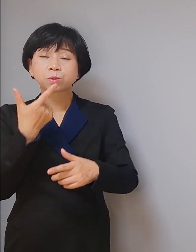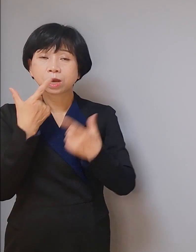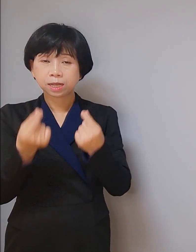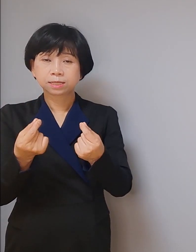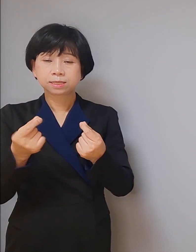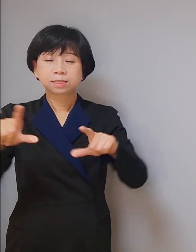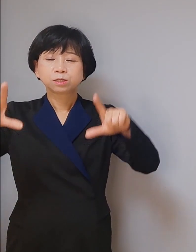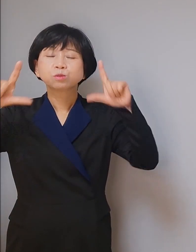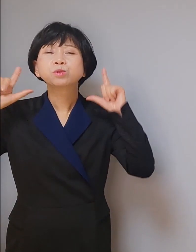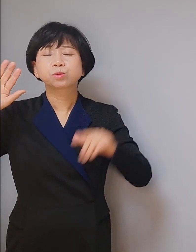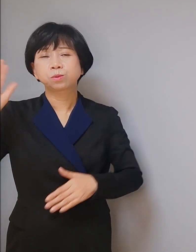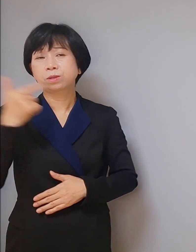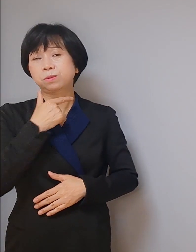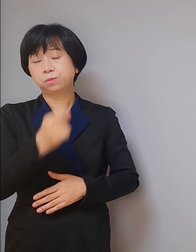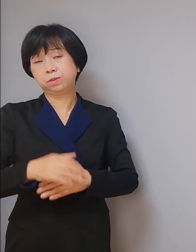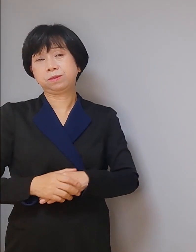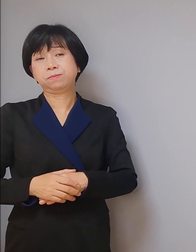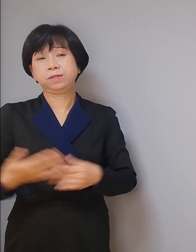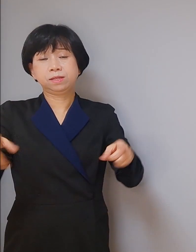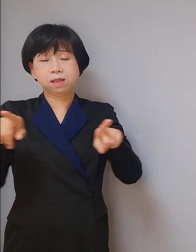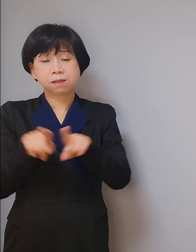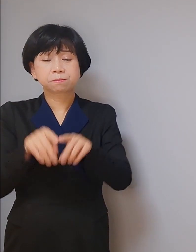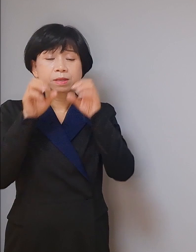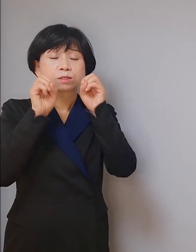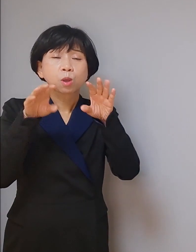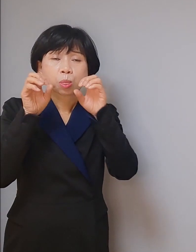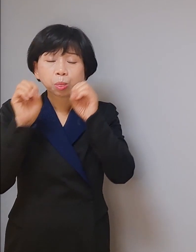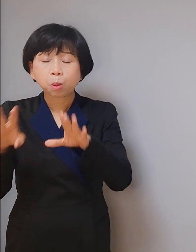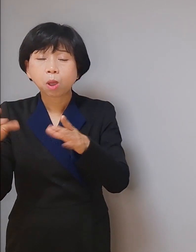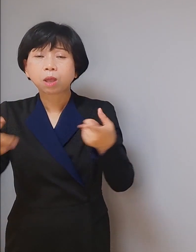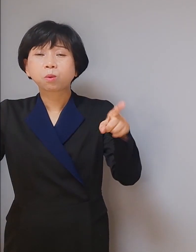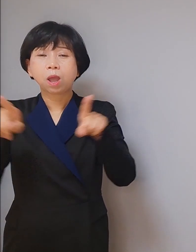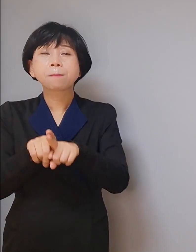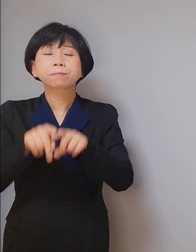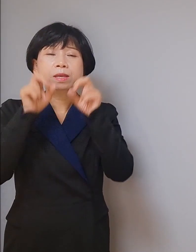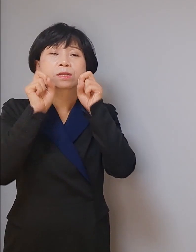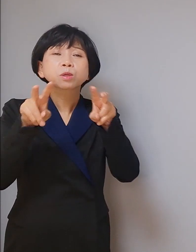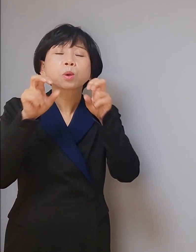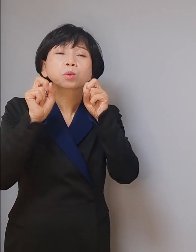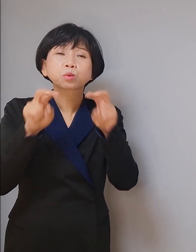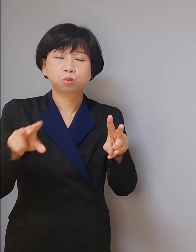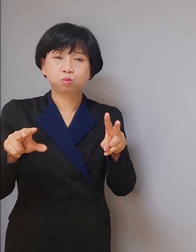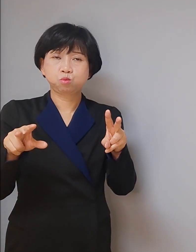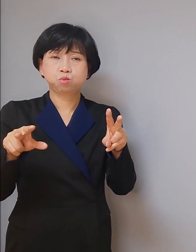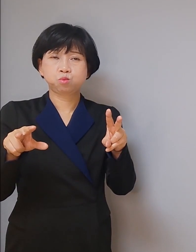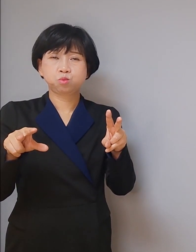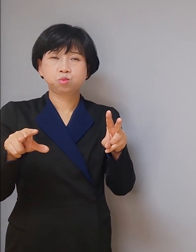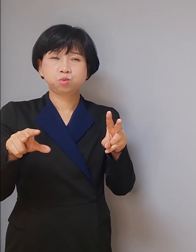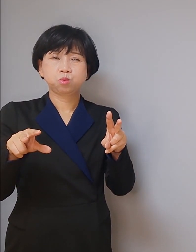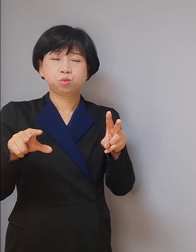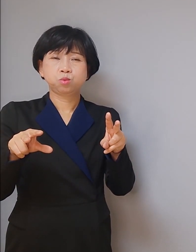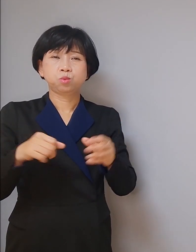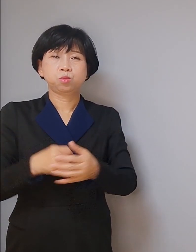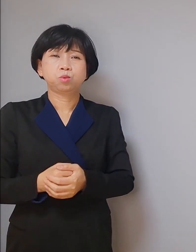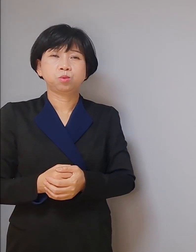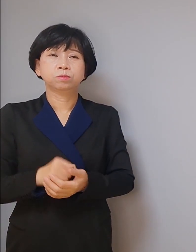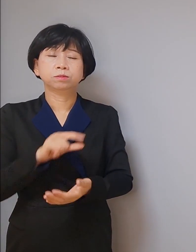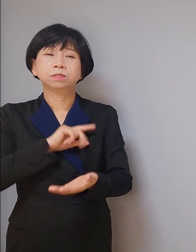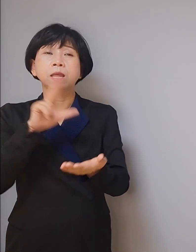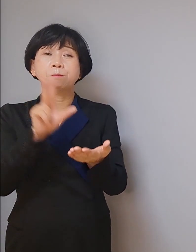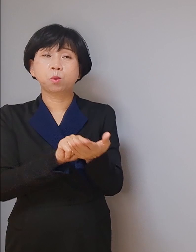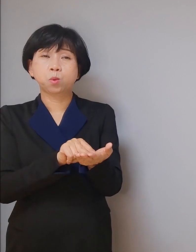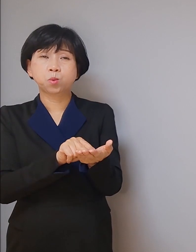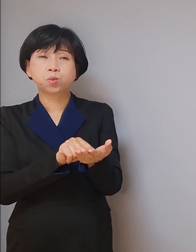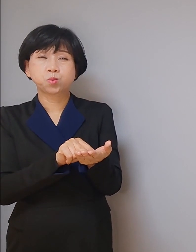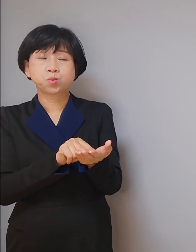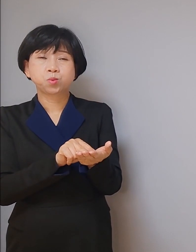되려 합니다. 여러분, 우리가 함께 더 전도하고 함께 더 선교하려는 그 제목이 있어요. 제목. 요 앞에